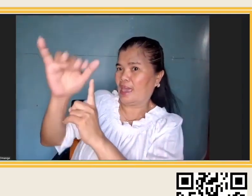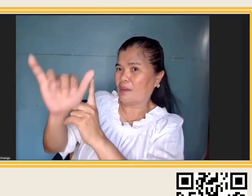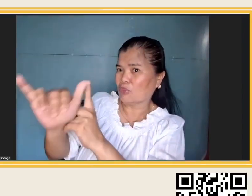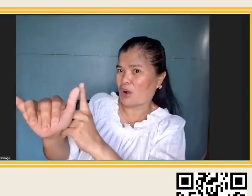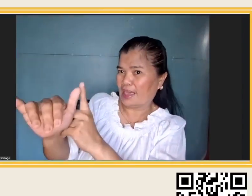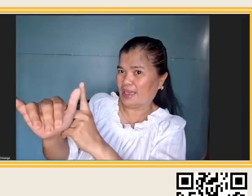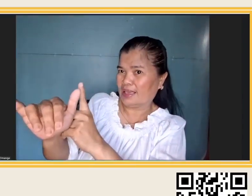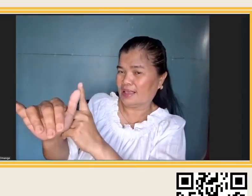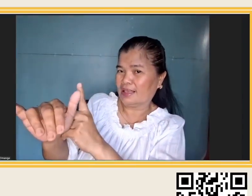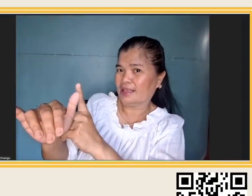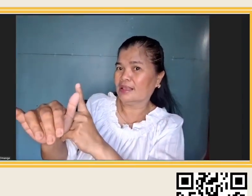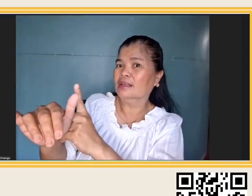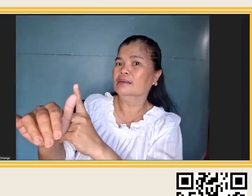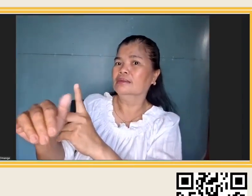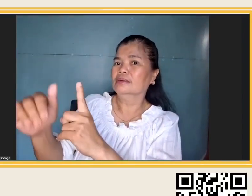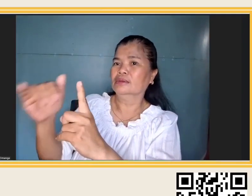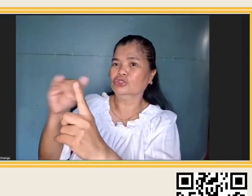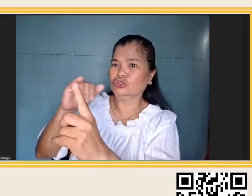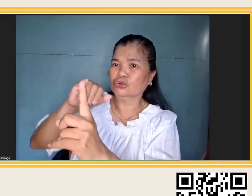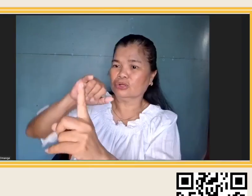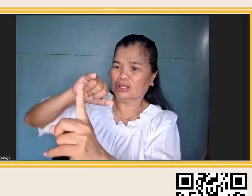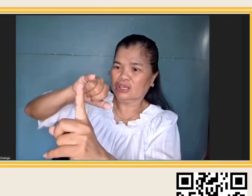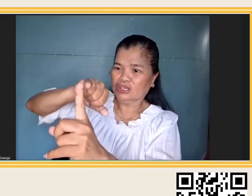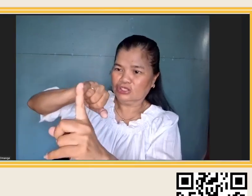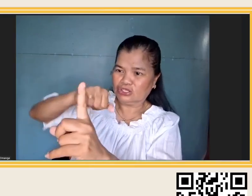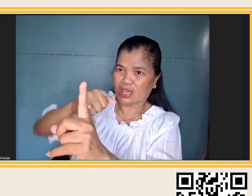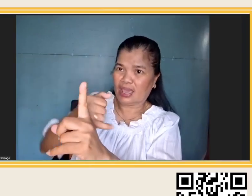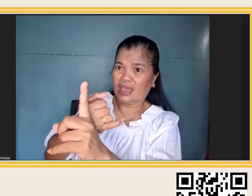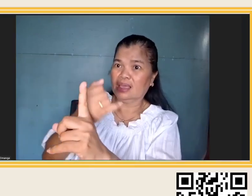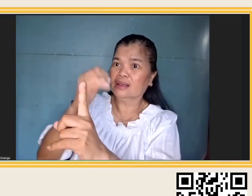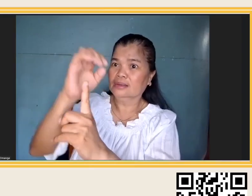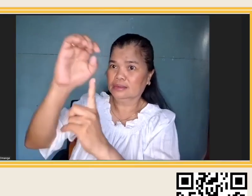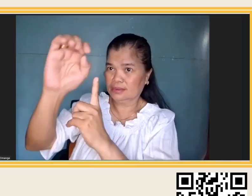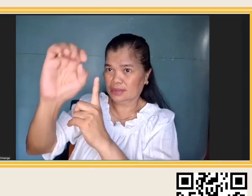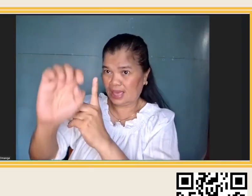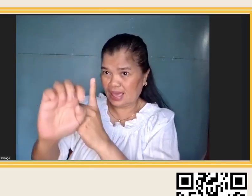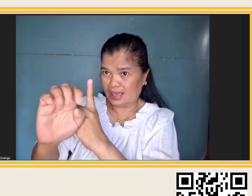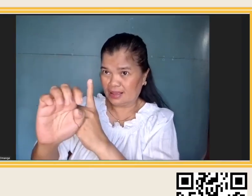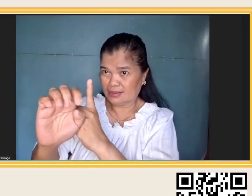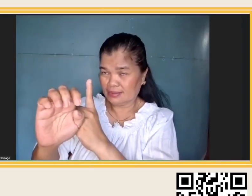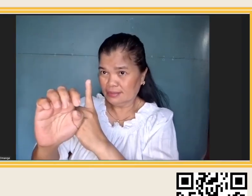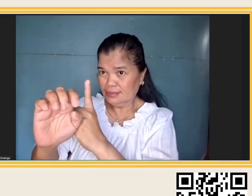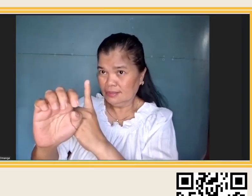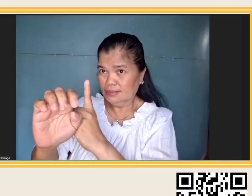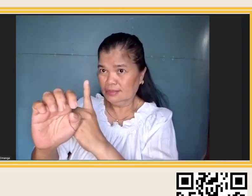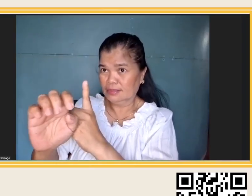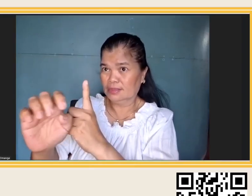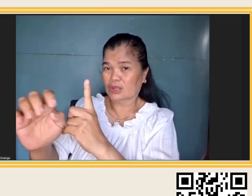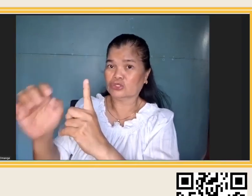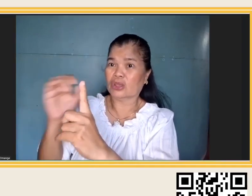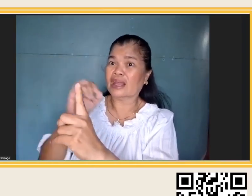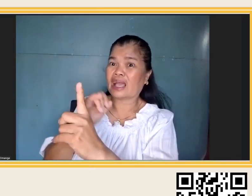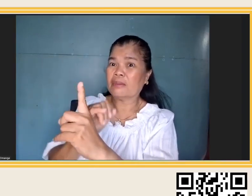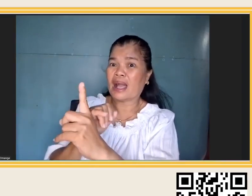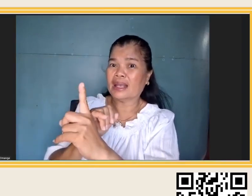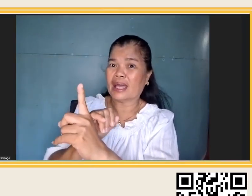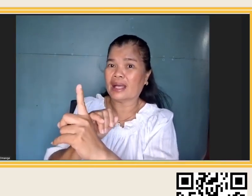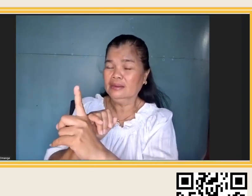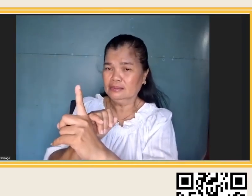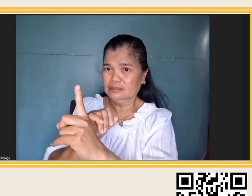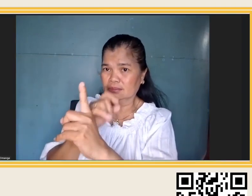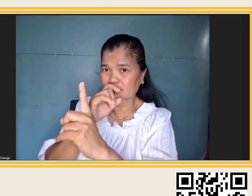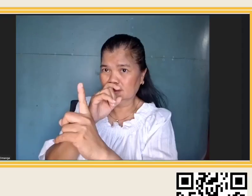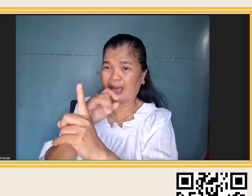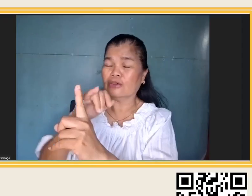May, M-Y. June, J, P. So, yan ang kaibahan